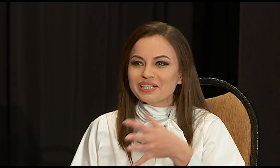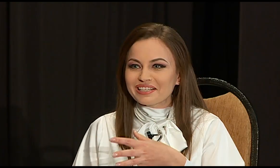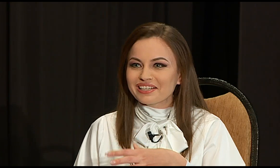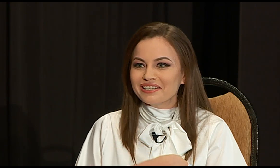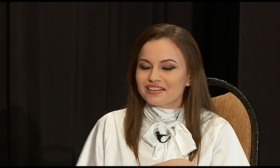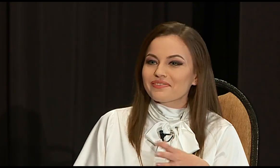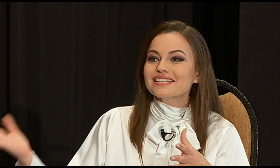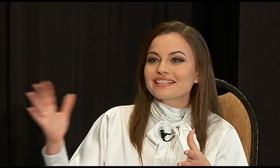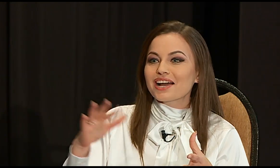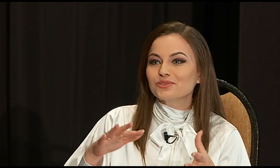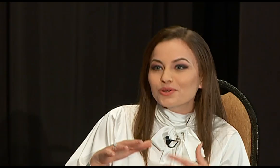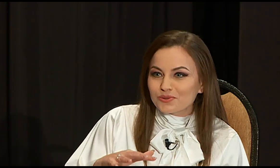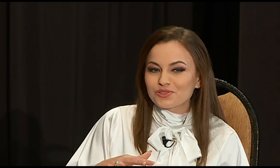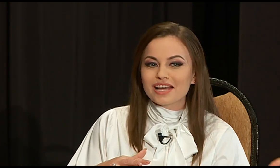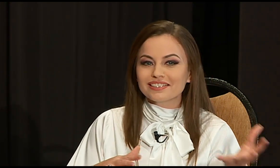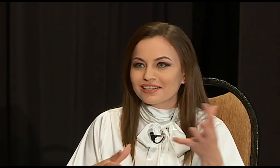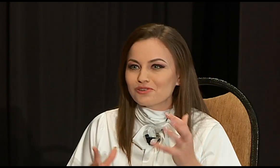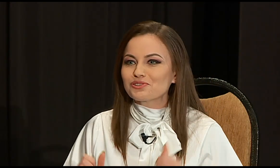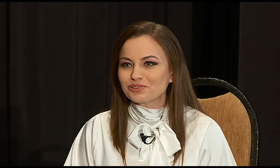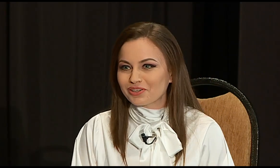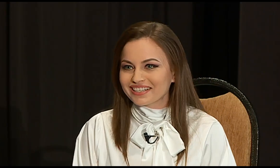Combini viața de actor cu cea de constructor.